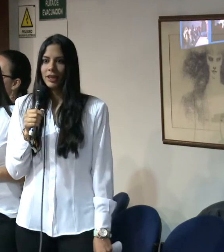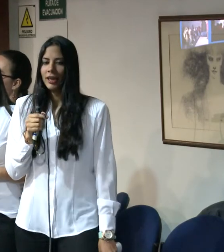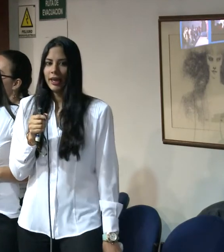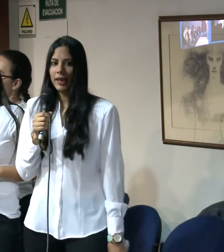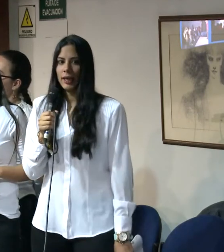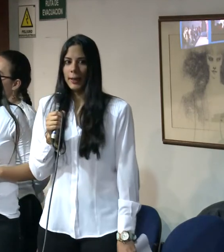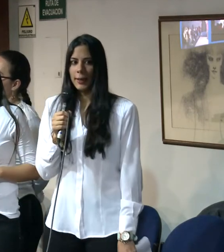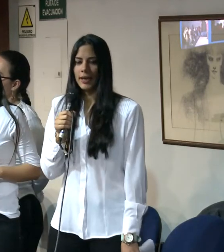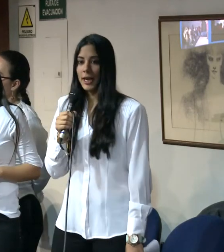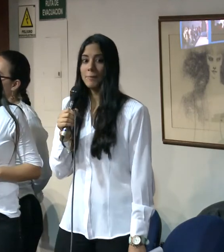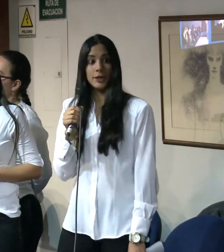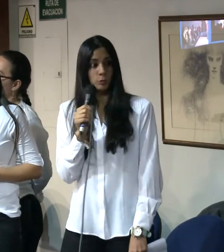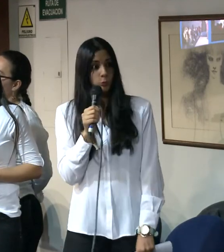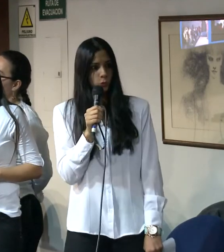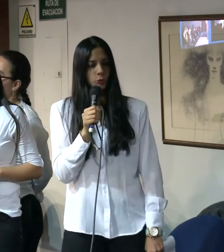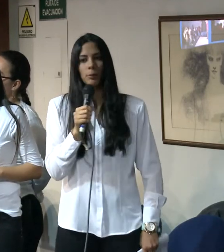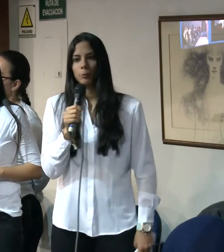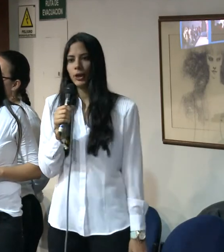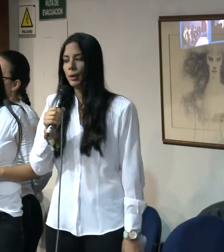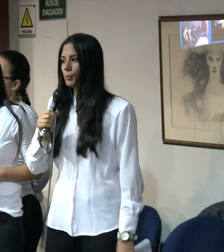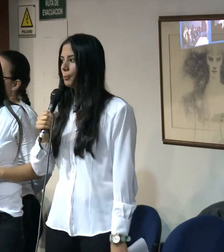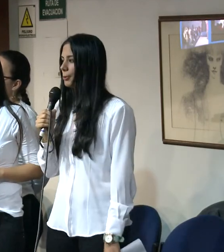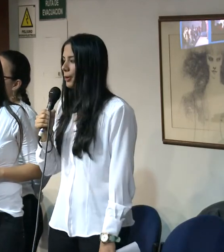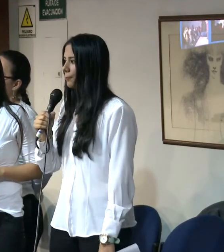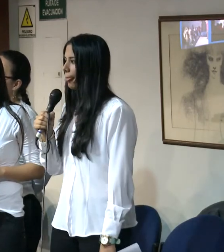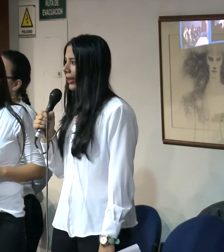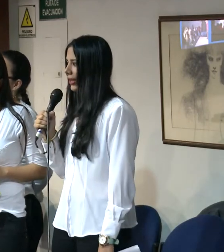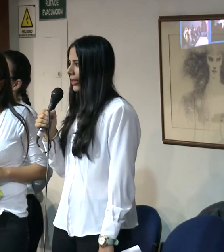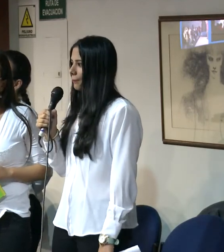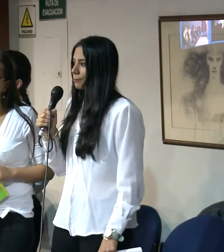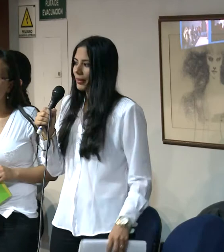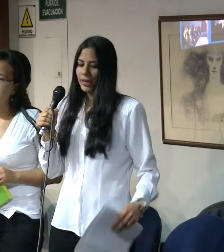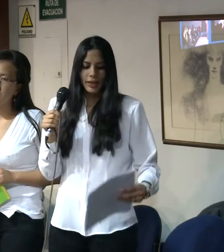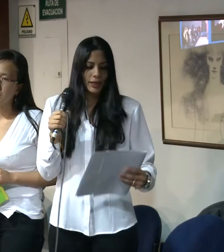significativos en varios puntos. Por ejemplo, el primero,